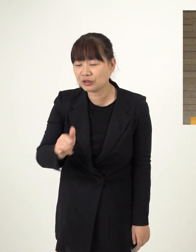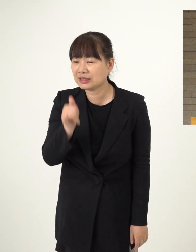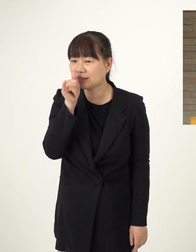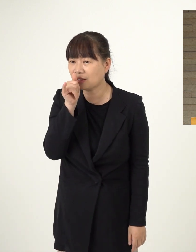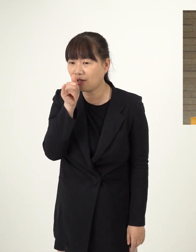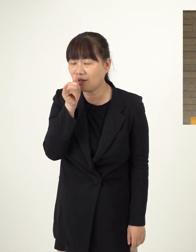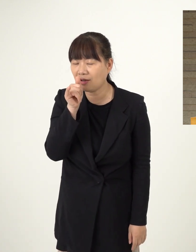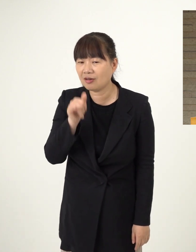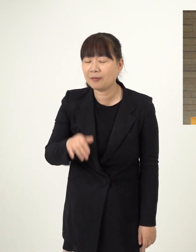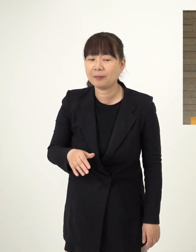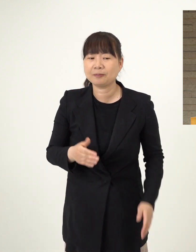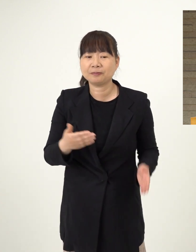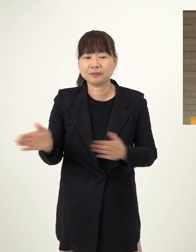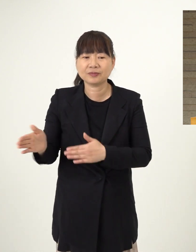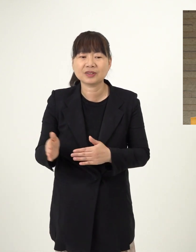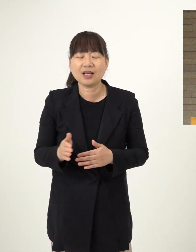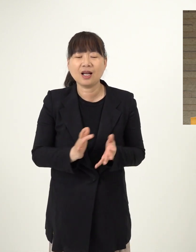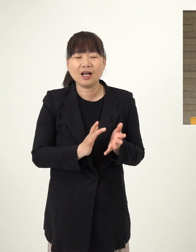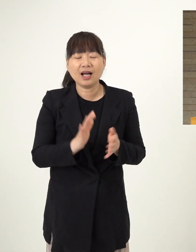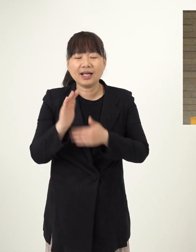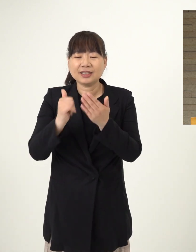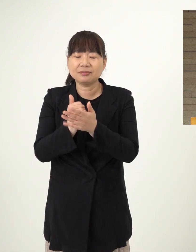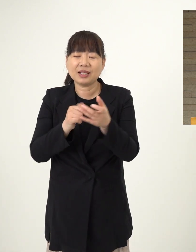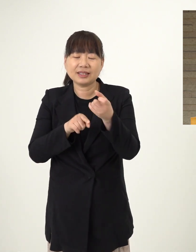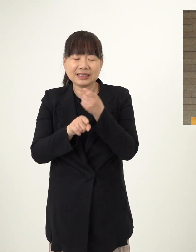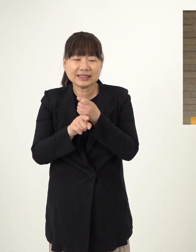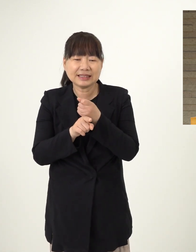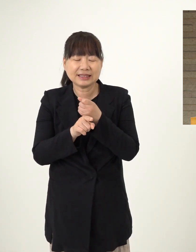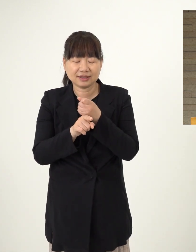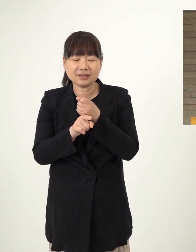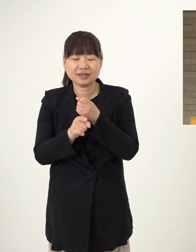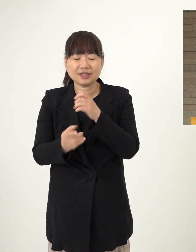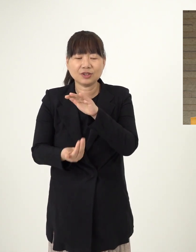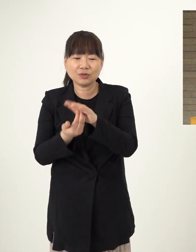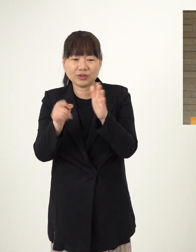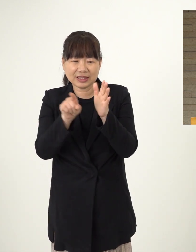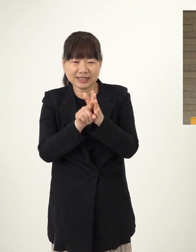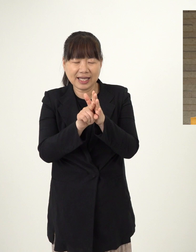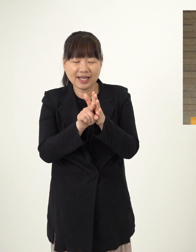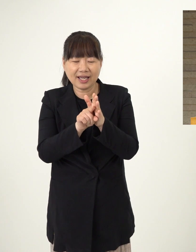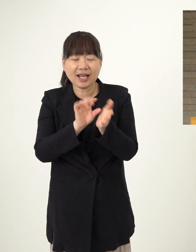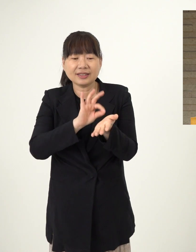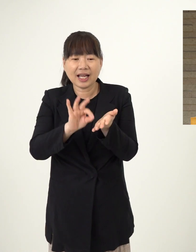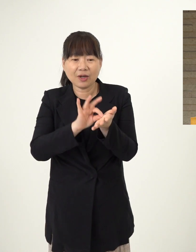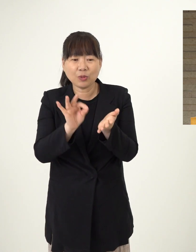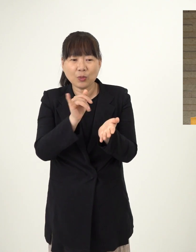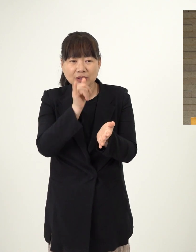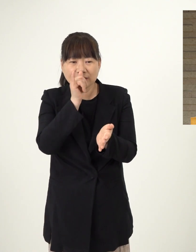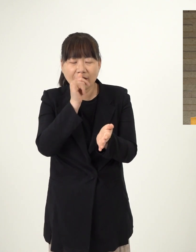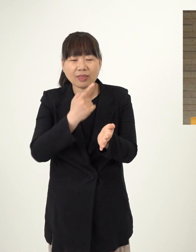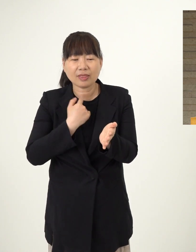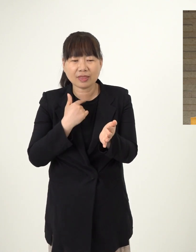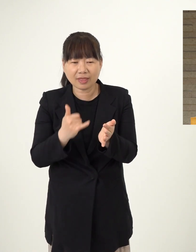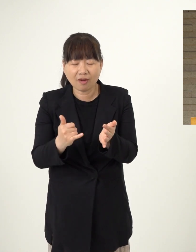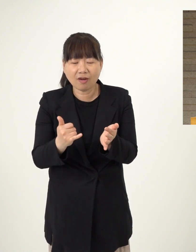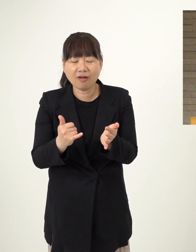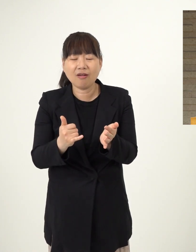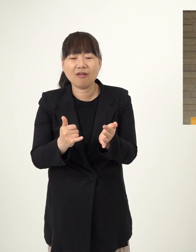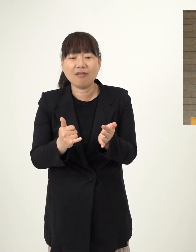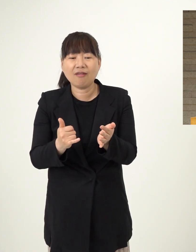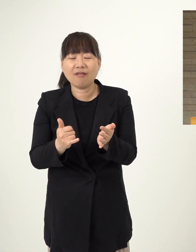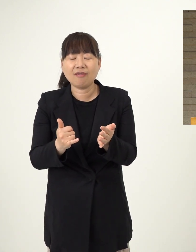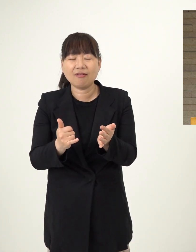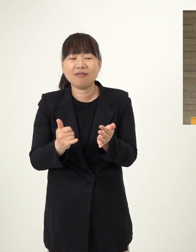해서 유다가, 주님은 갈 길을 갔기 때문에 유다가 책임이 면제되는 게 아니라 그 말이에요.